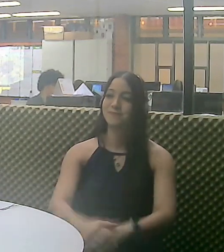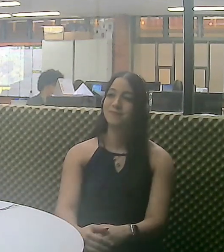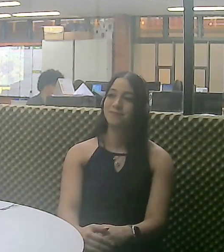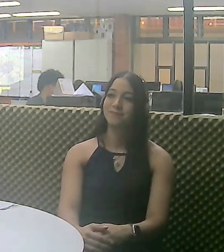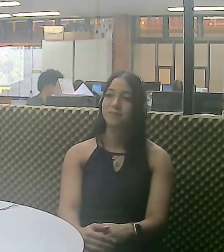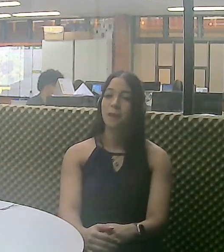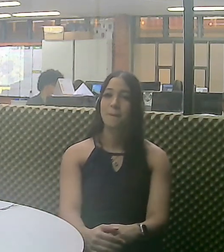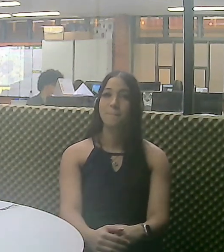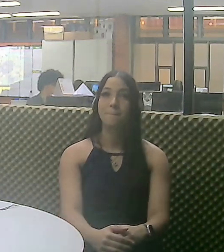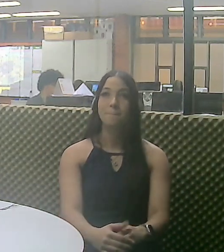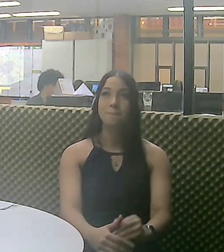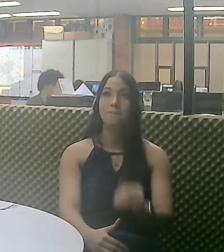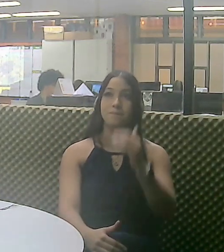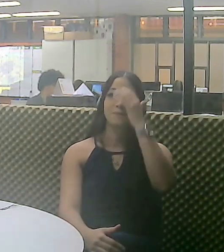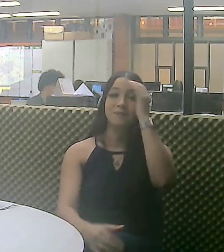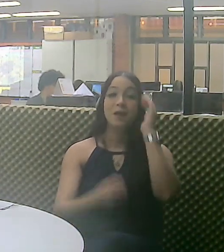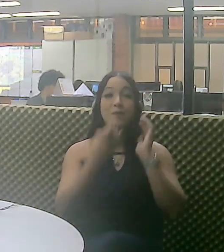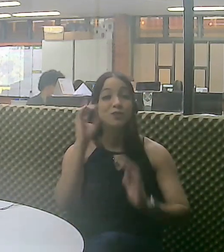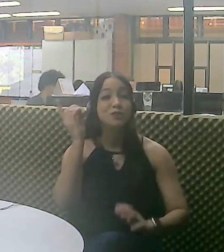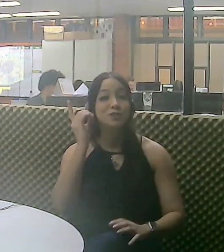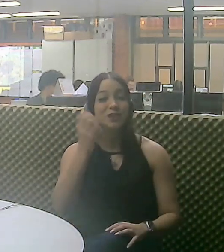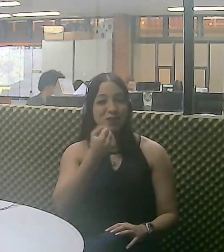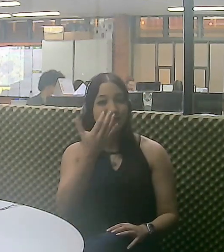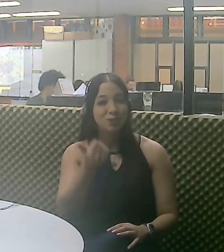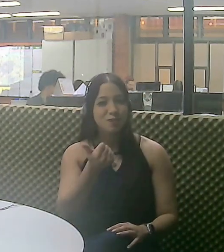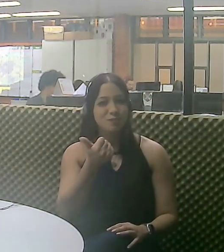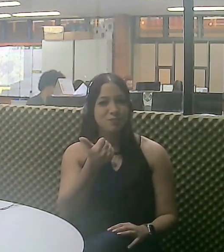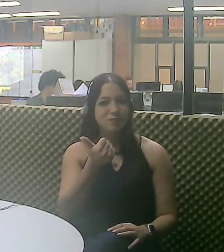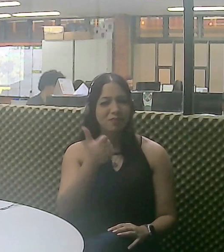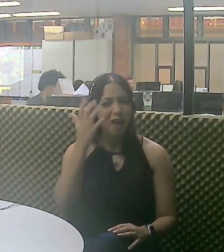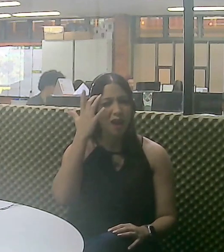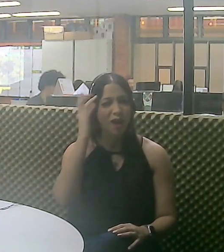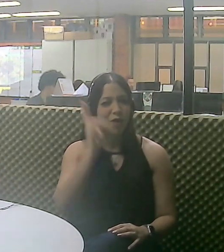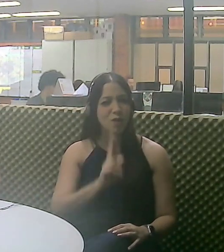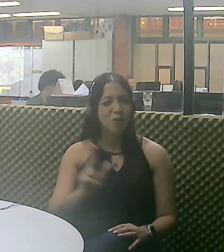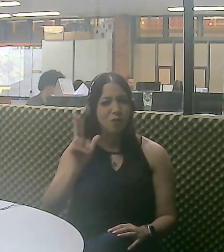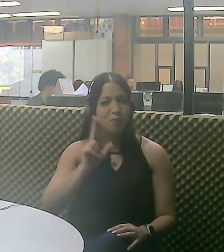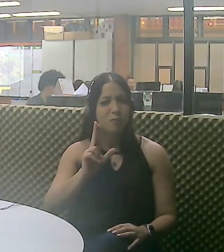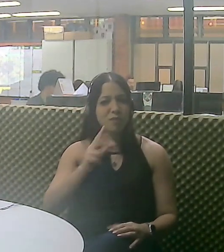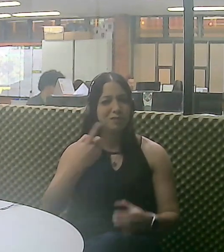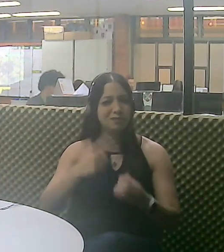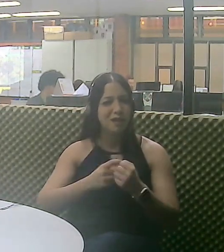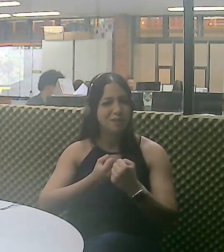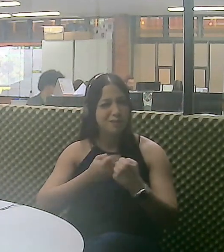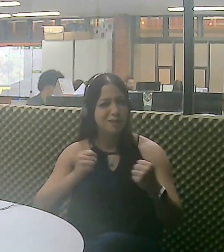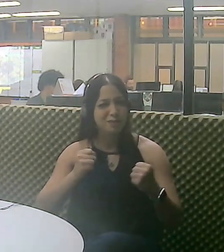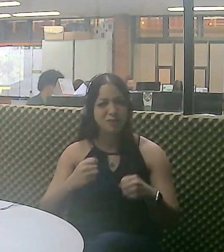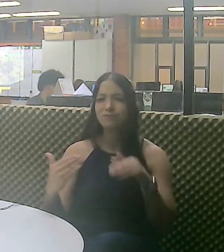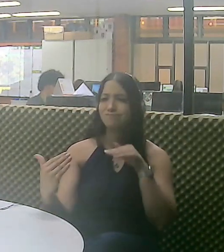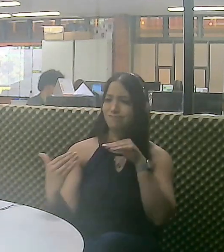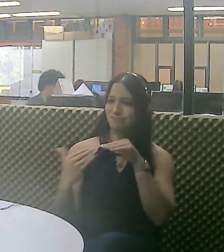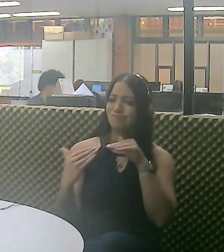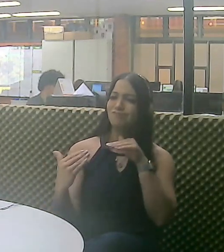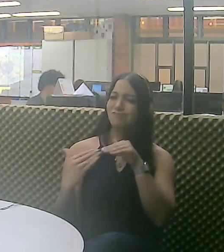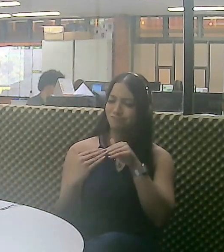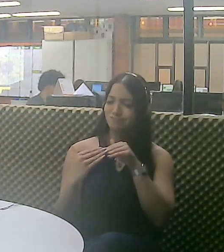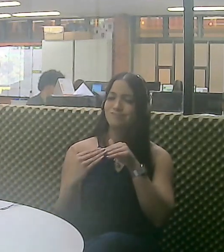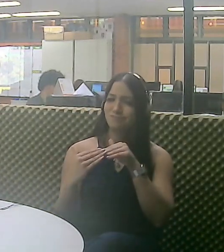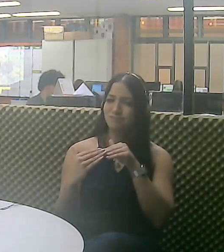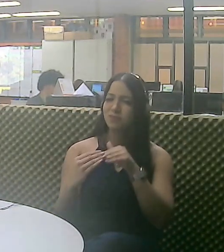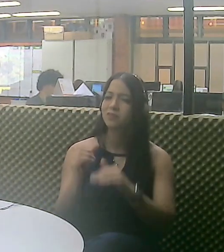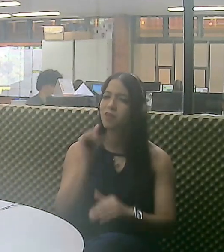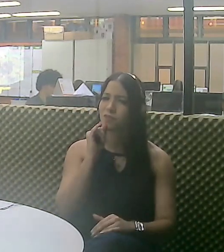notícias Bom dia tudo bem a senhora acha que Uberlândia é uma cidade grande Nossa tá grande demais